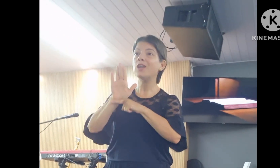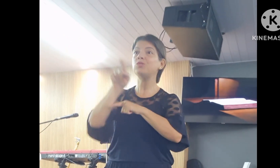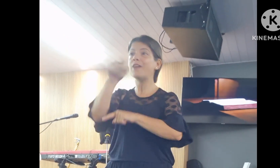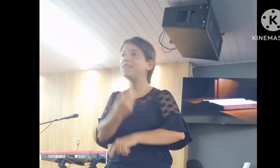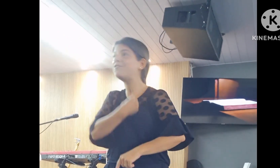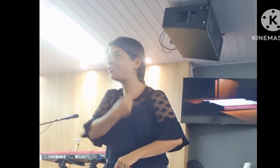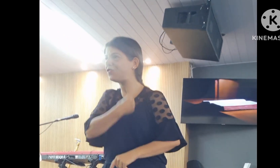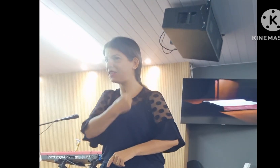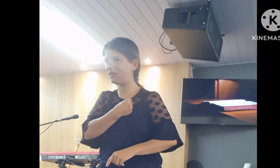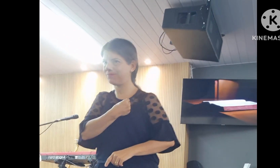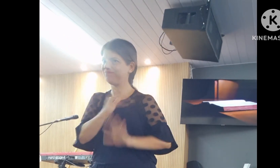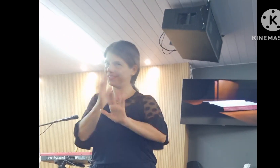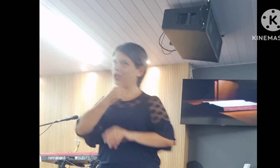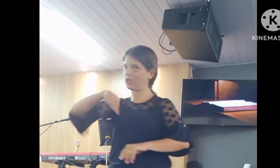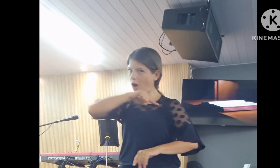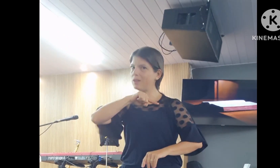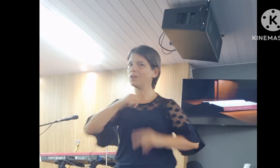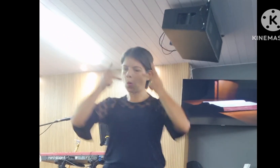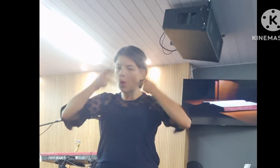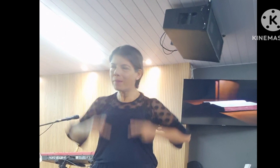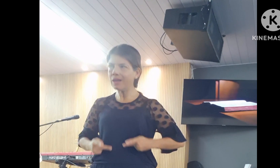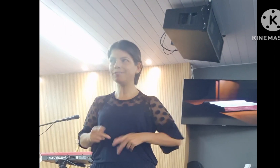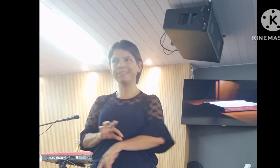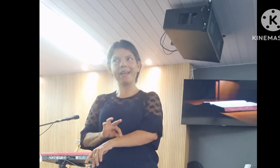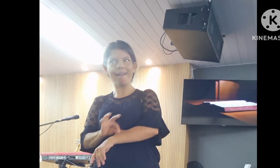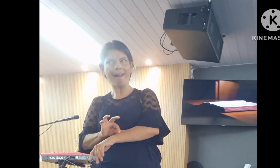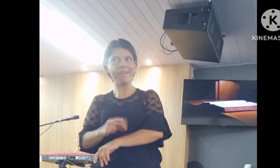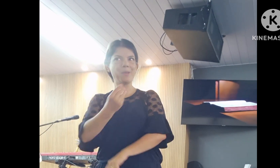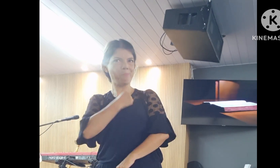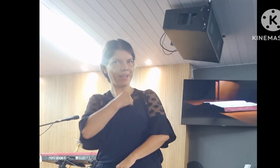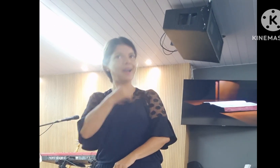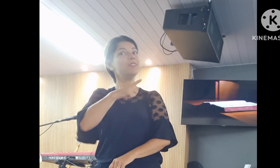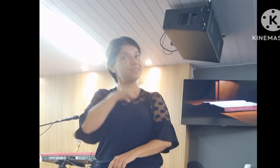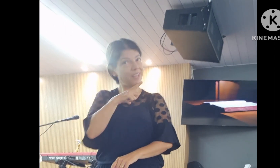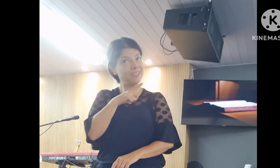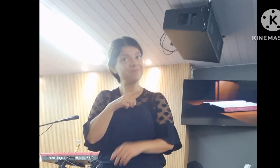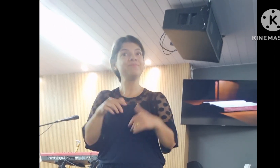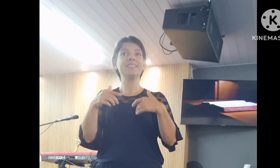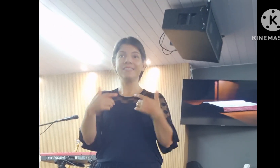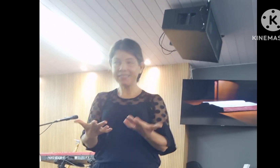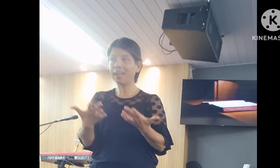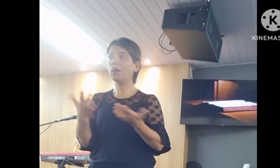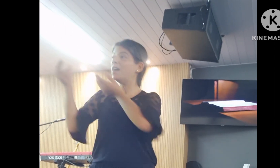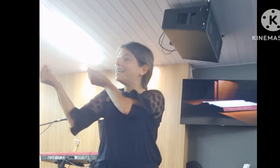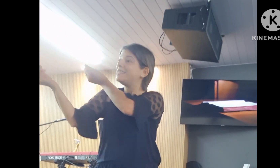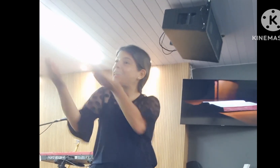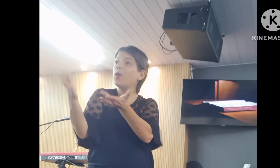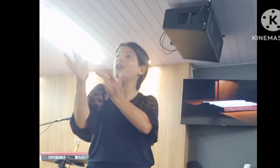para o pecado do ser humano. Por meio de Jesus,